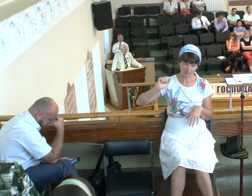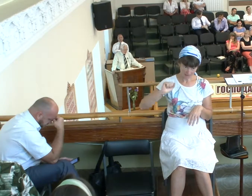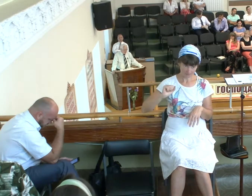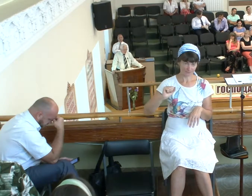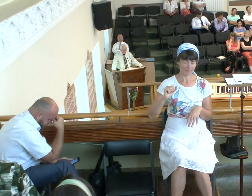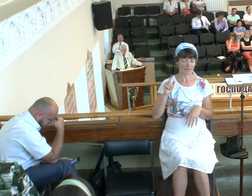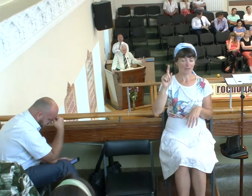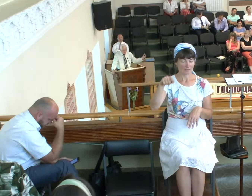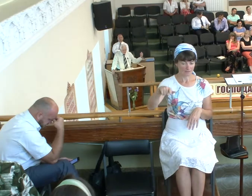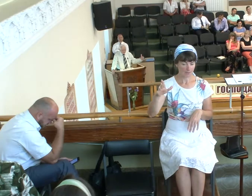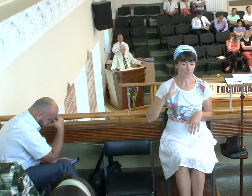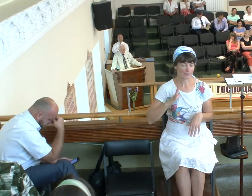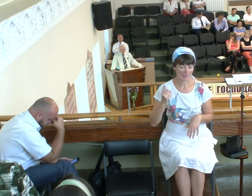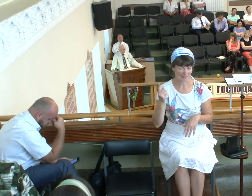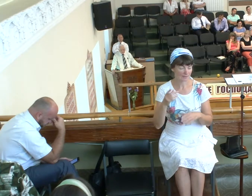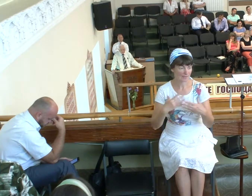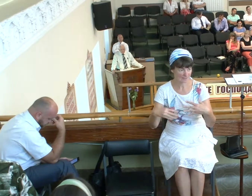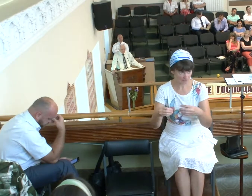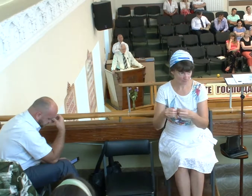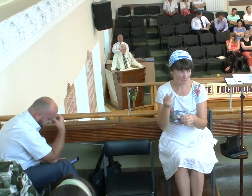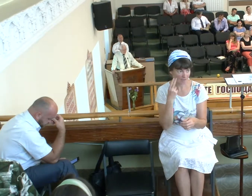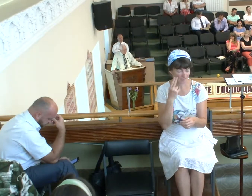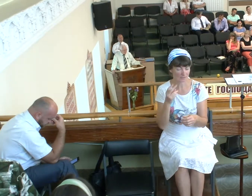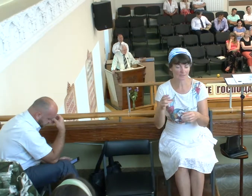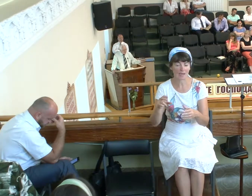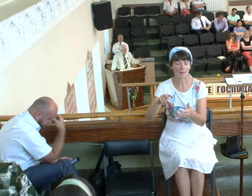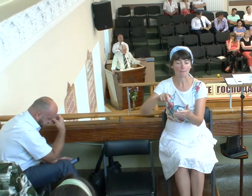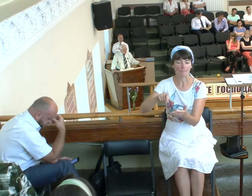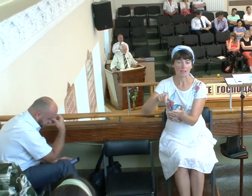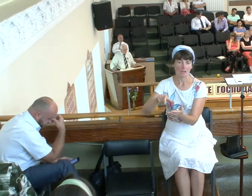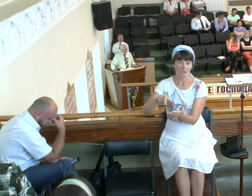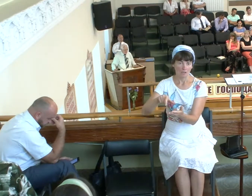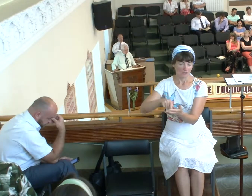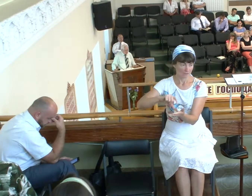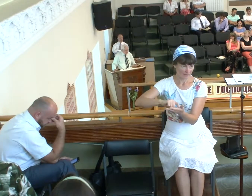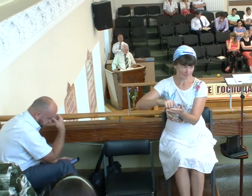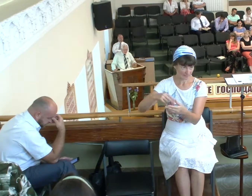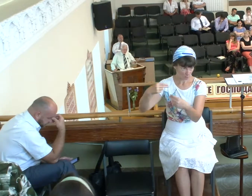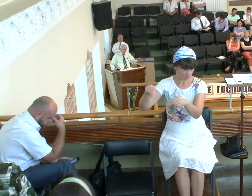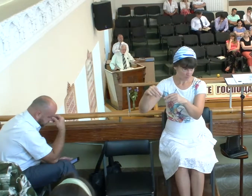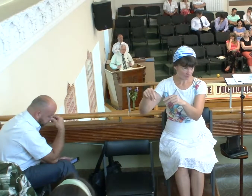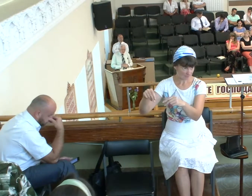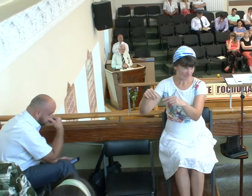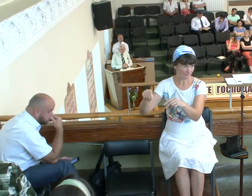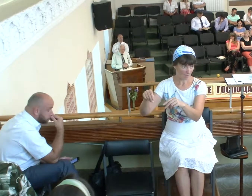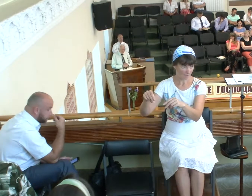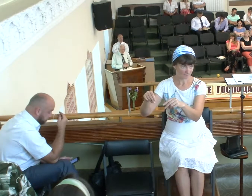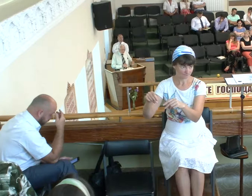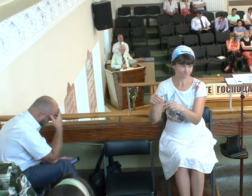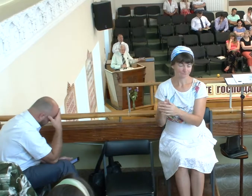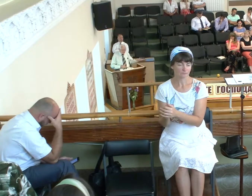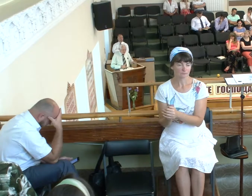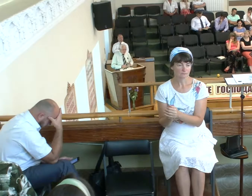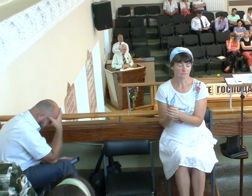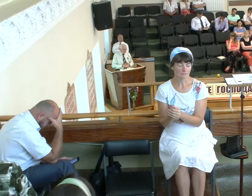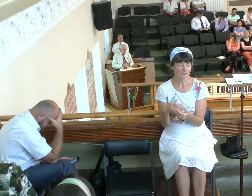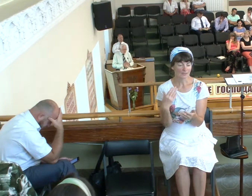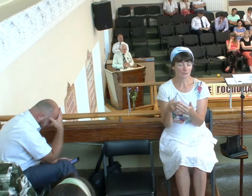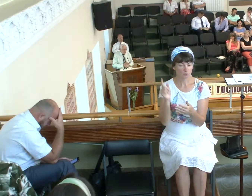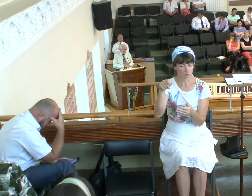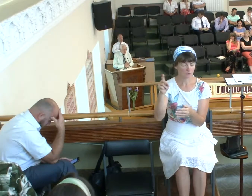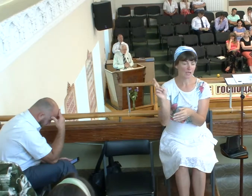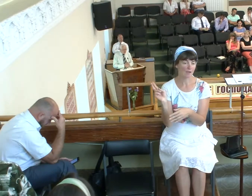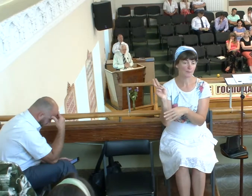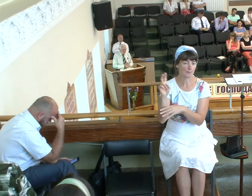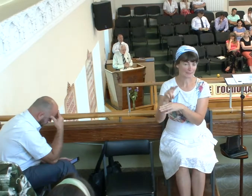постоянно. Ну, этим зарабатывали немножко. И вот поселилась женщина с ребенком, приехала здоровить. Небольшой мальчик,